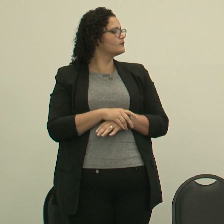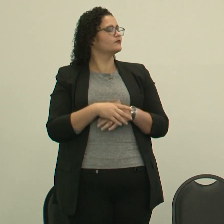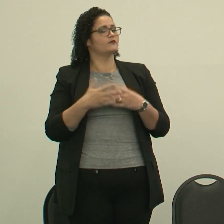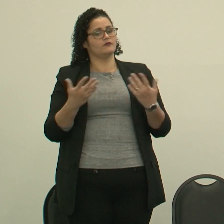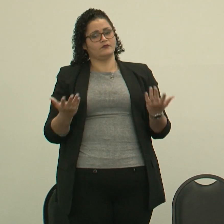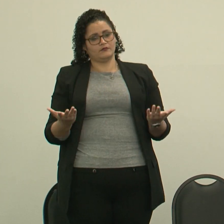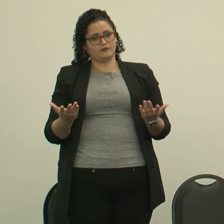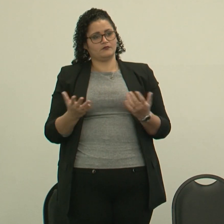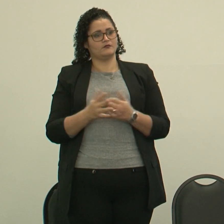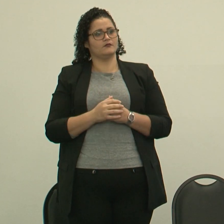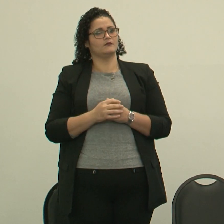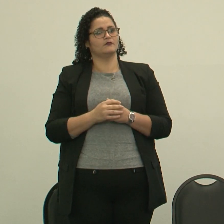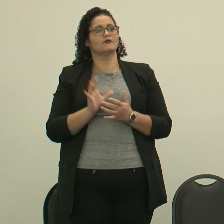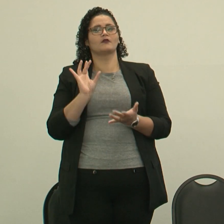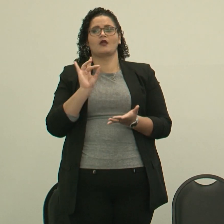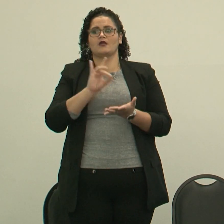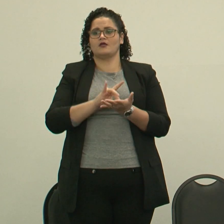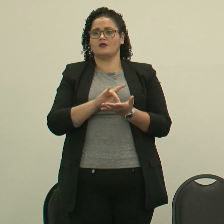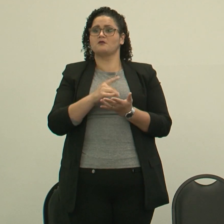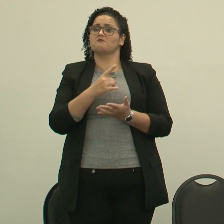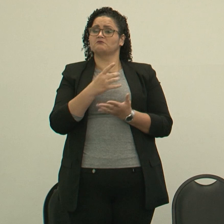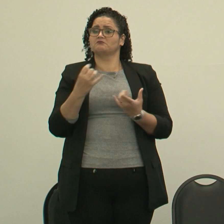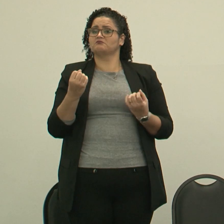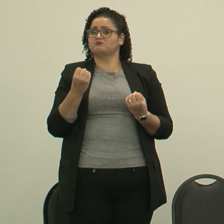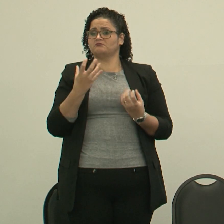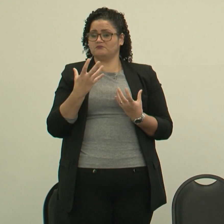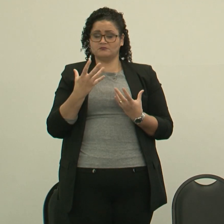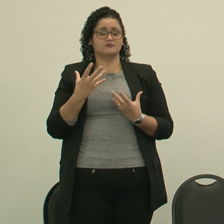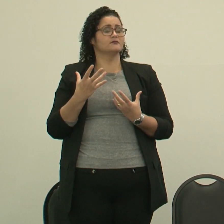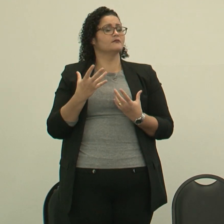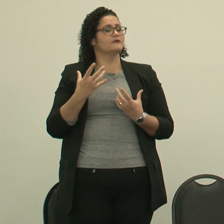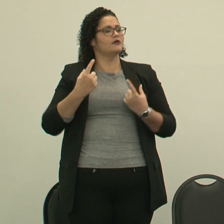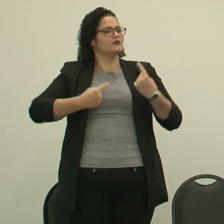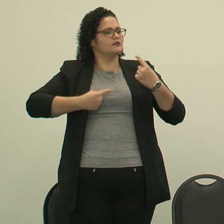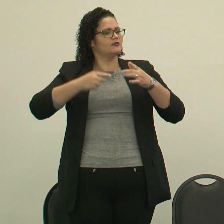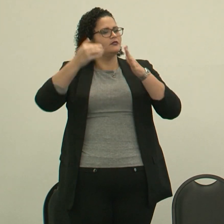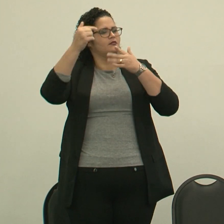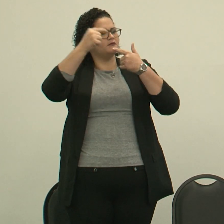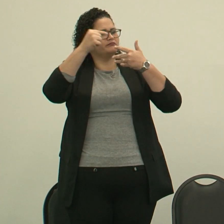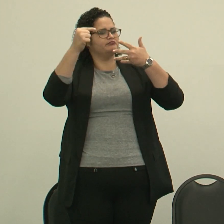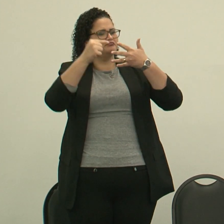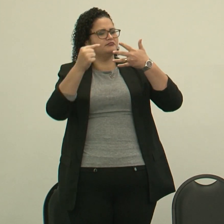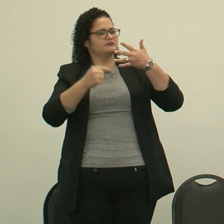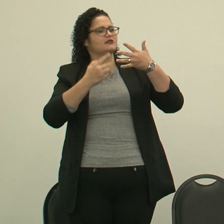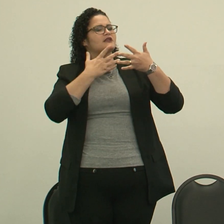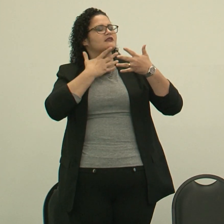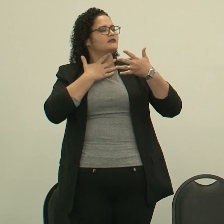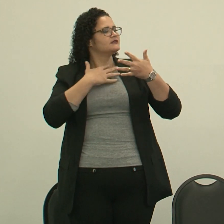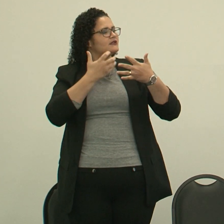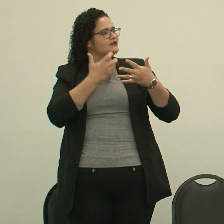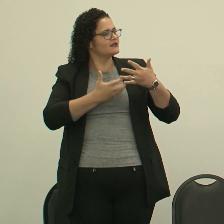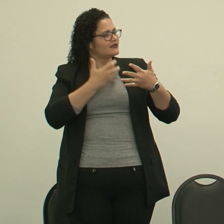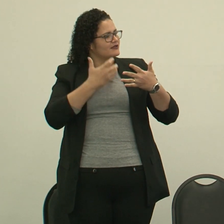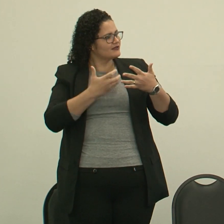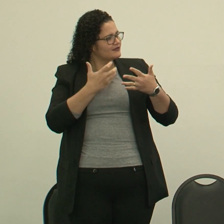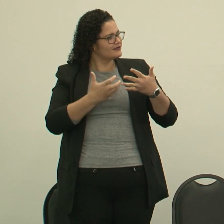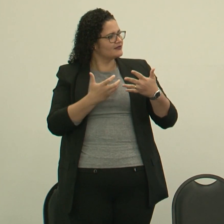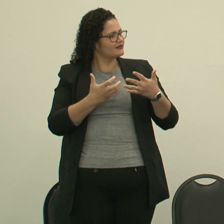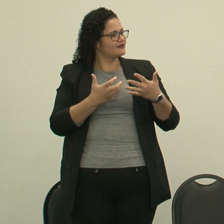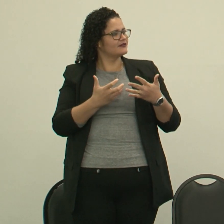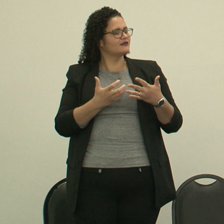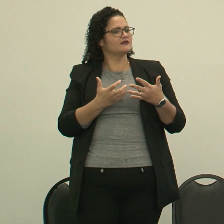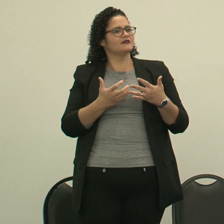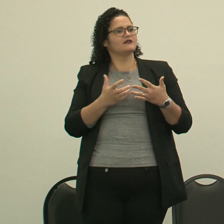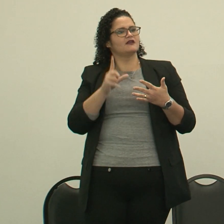Bem, aqui realmente eles deram conta da questão das reivindicações, os desejos de Natal não beiram nada material,